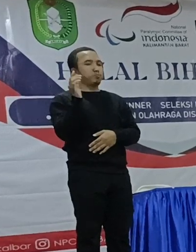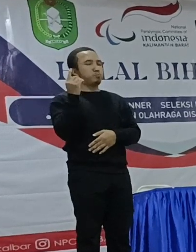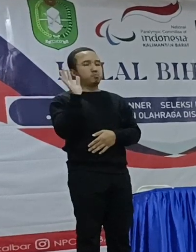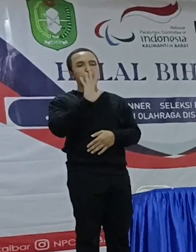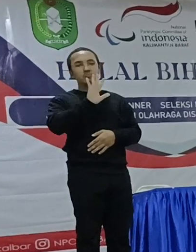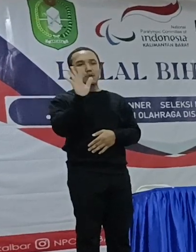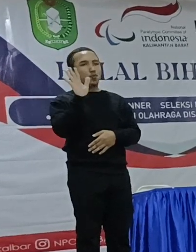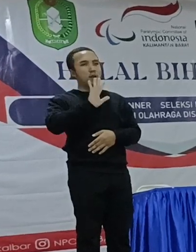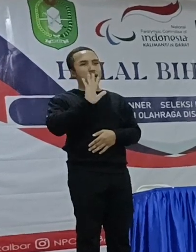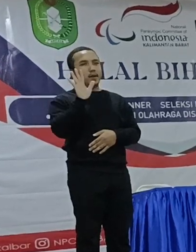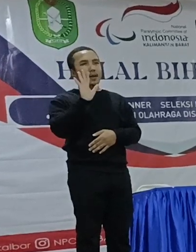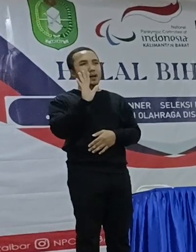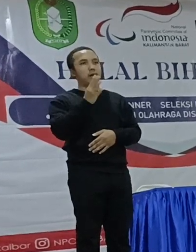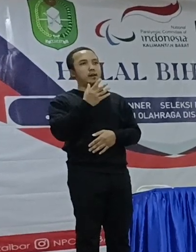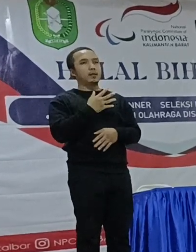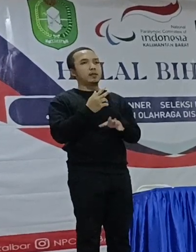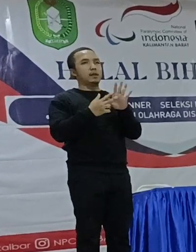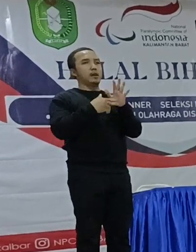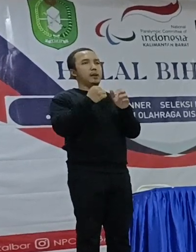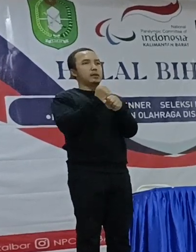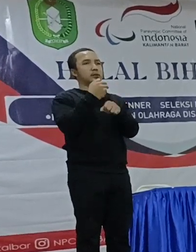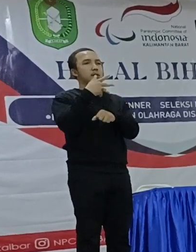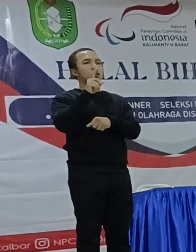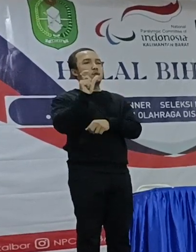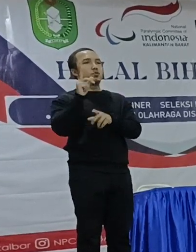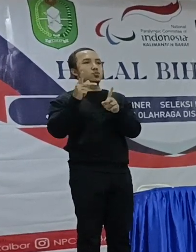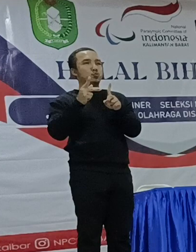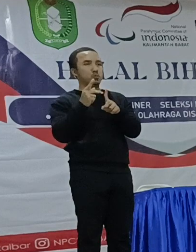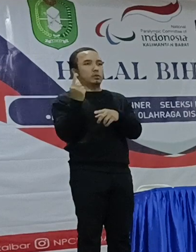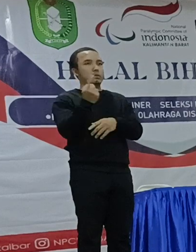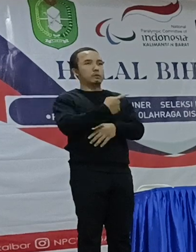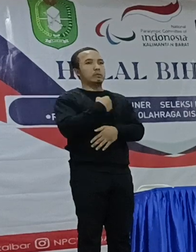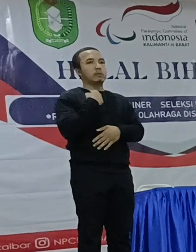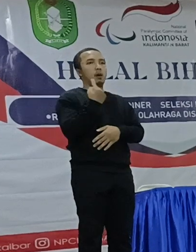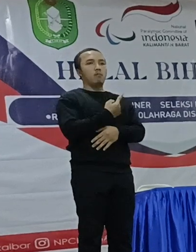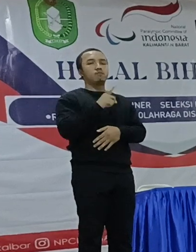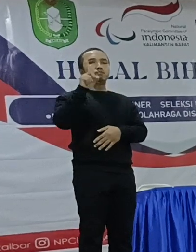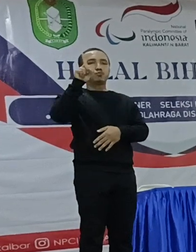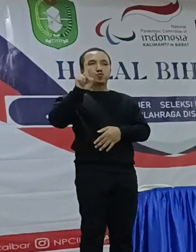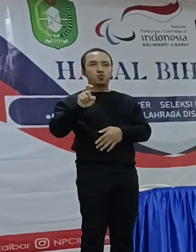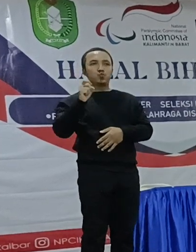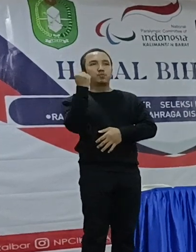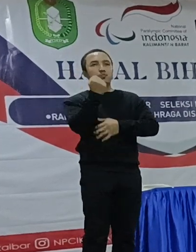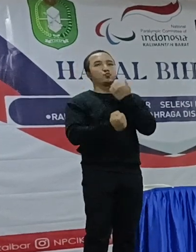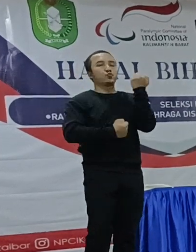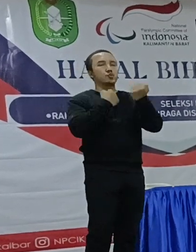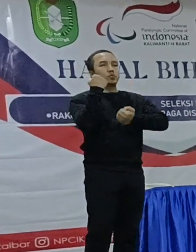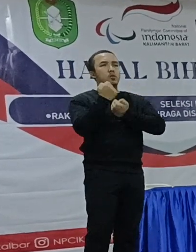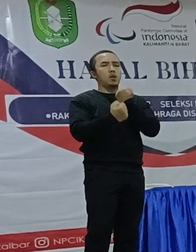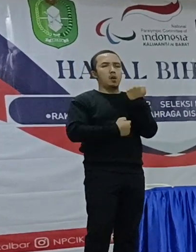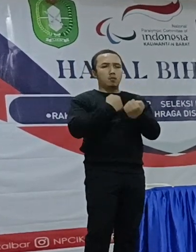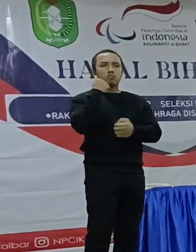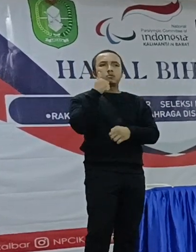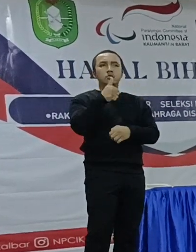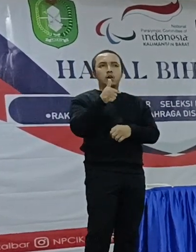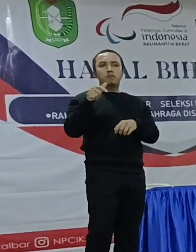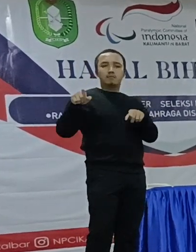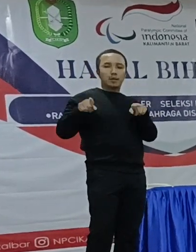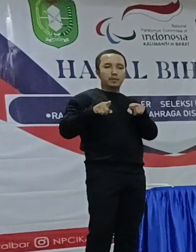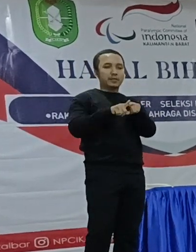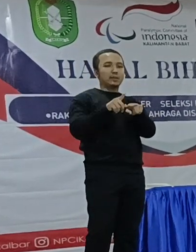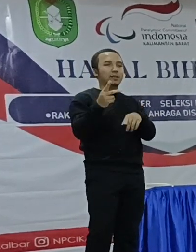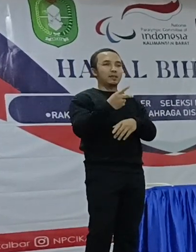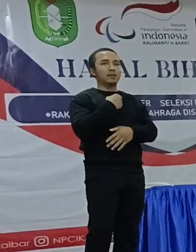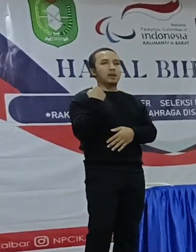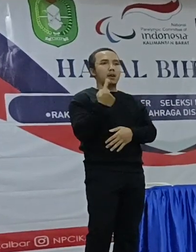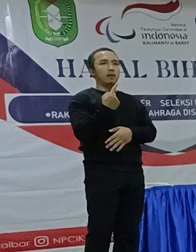tunjukkan. Kita dulu para pelaku usaha yang bisa mendanai. Ada salah satu